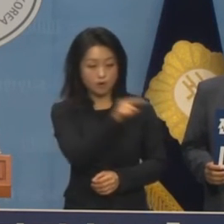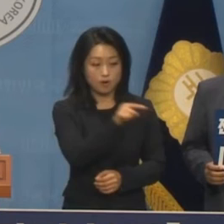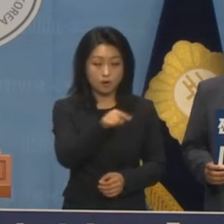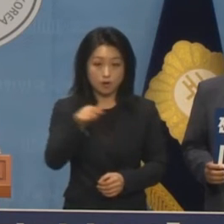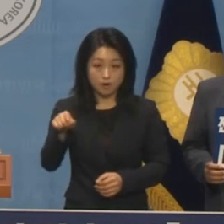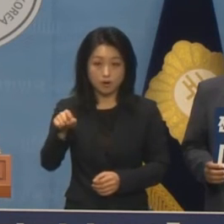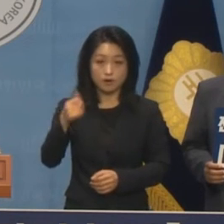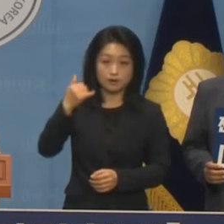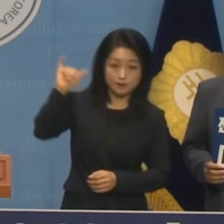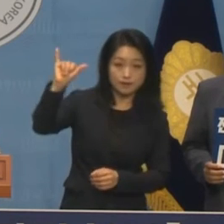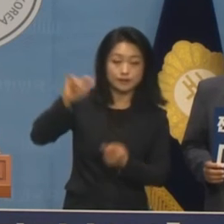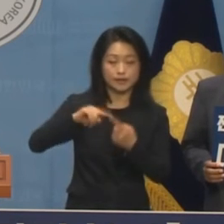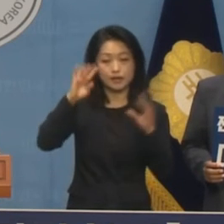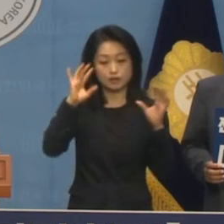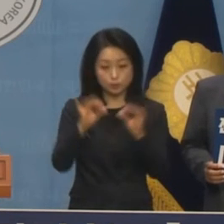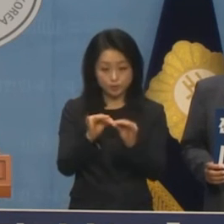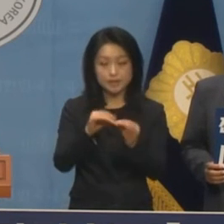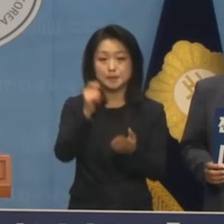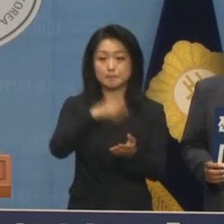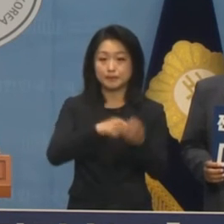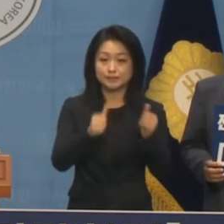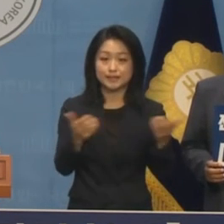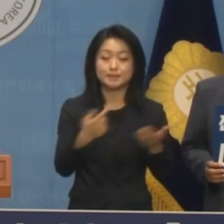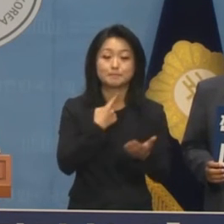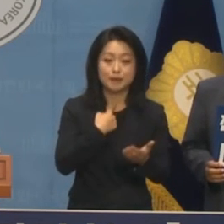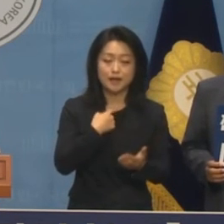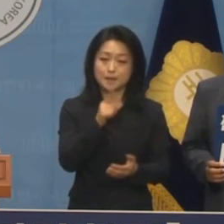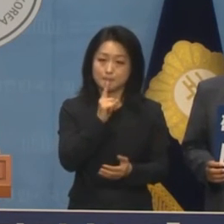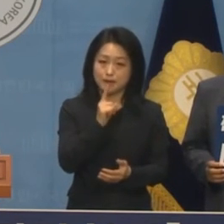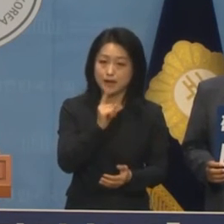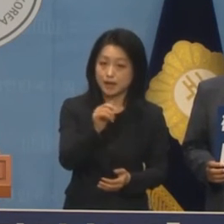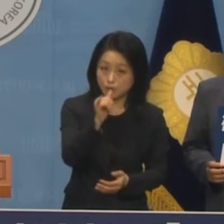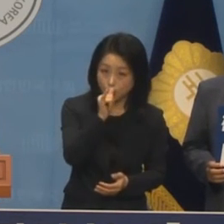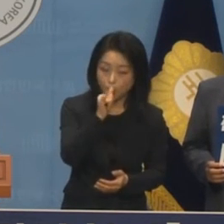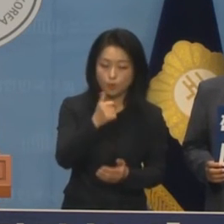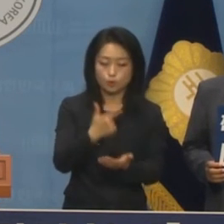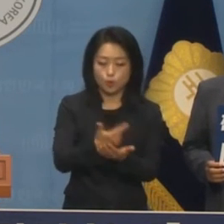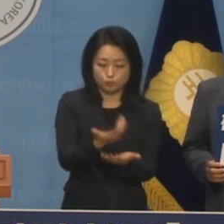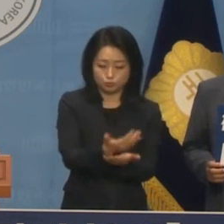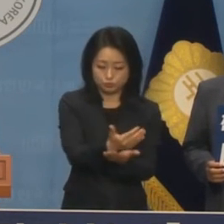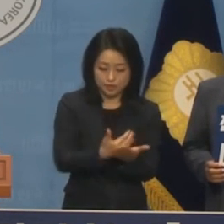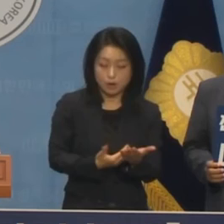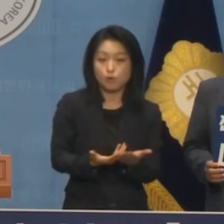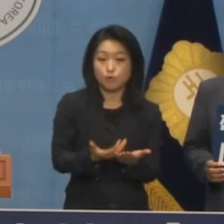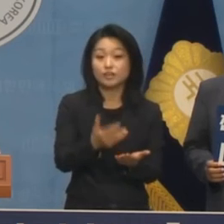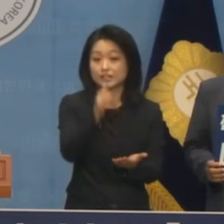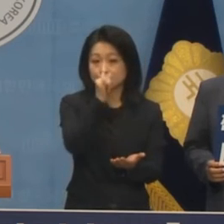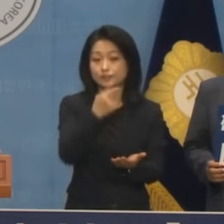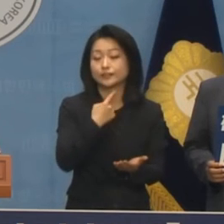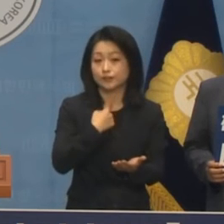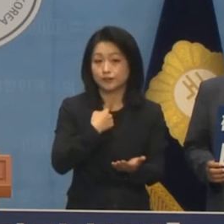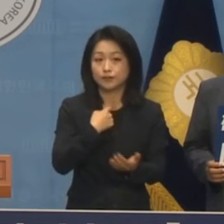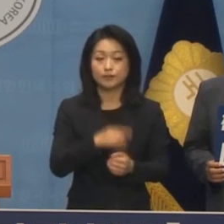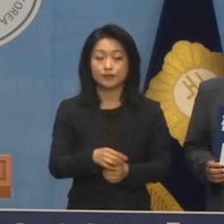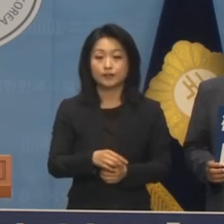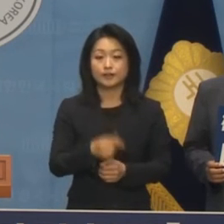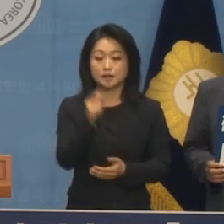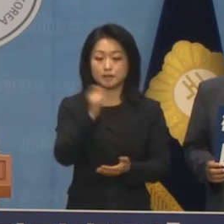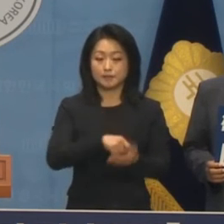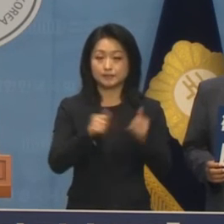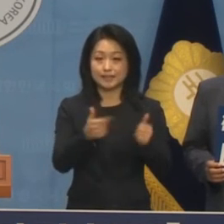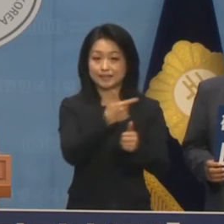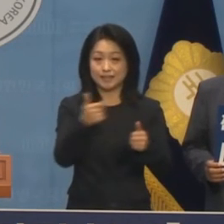동성애와 동성혼을 옹호하는 판결을 내리거나 발언 혹은 논문을 쓴 이력을 가지고 있었다. 대법관